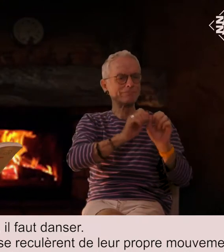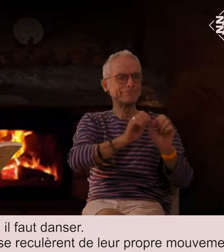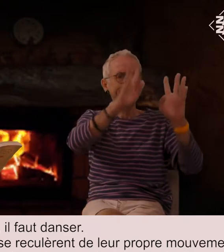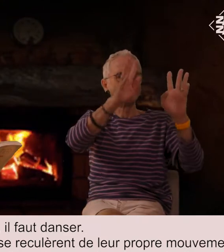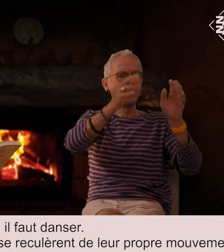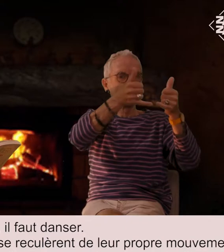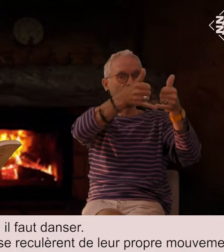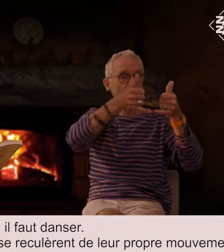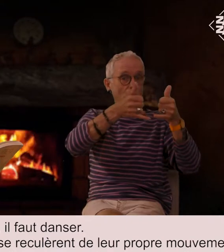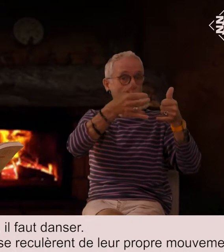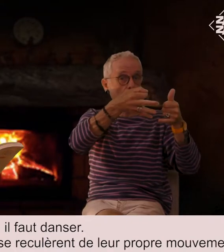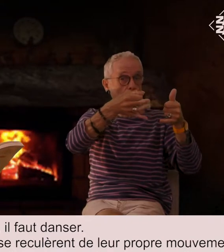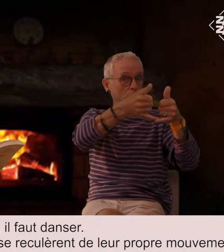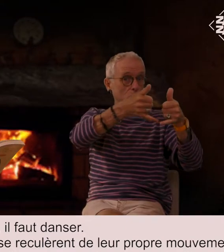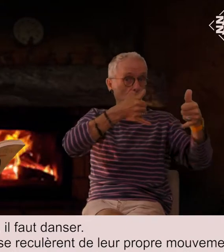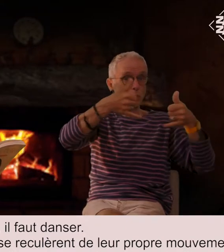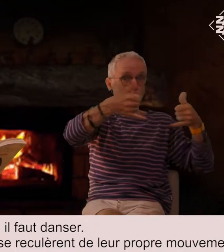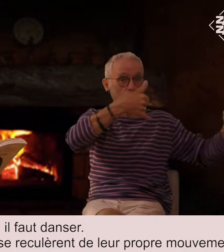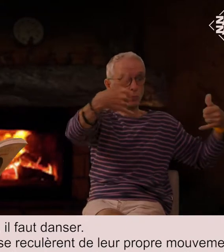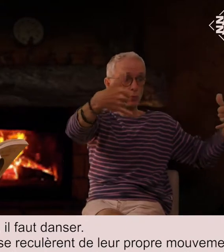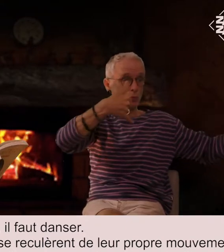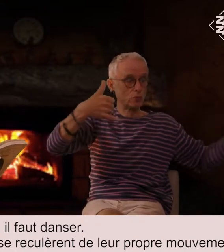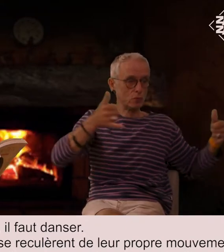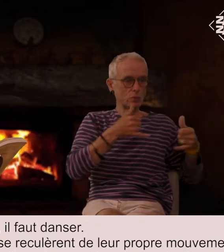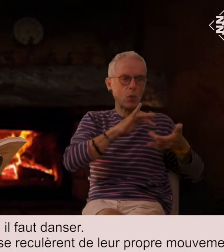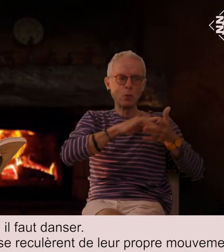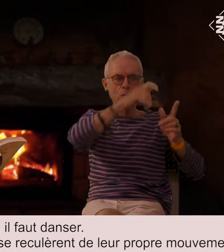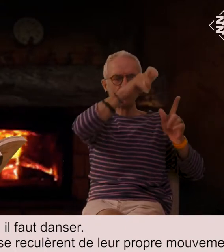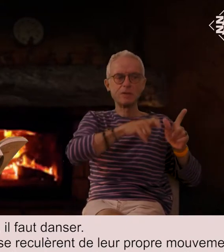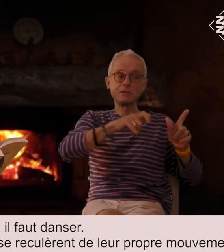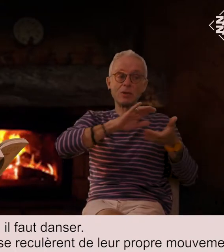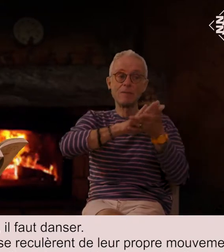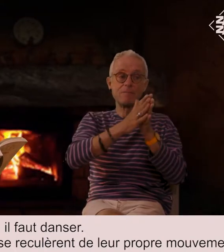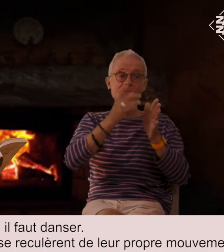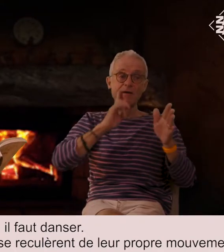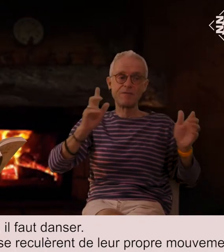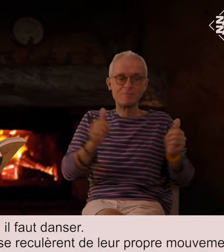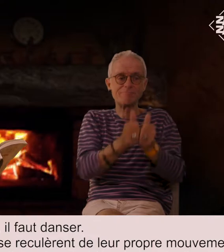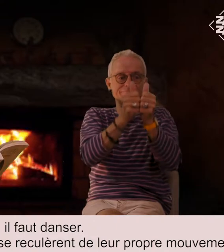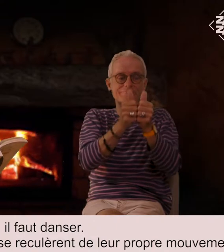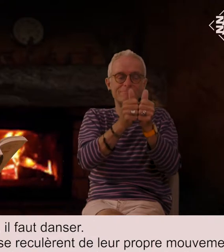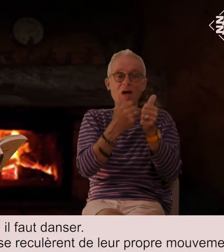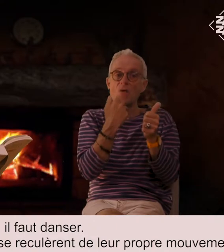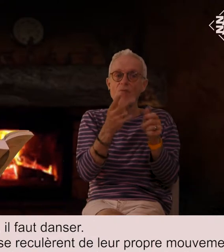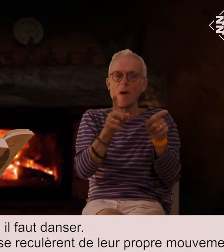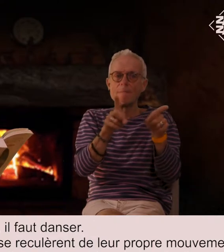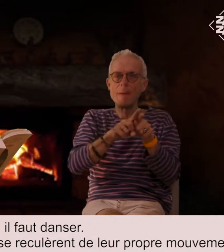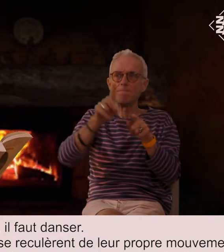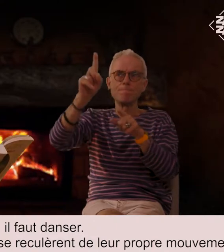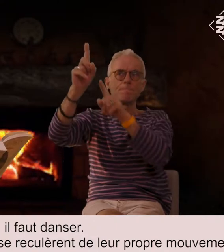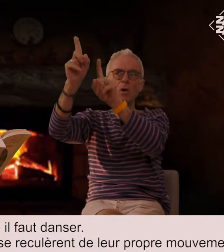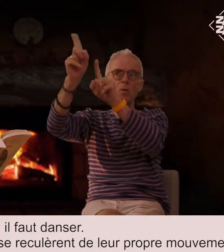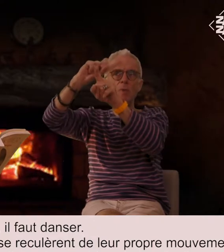fauteuils se reculèrent de leurs propres mouvements. Alors, chaque cavalier prit la main d'une dame et la même voix dit « Allons,